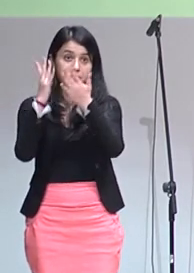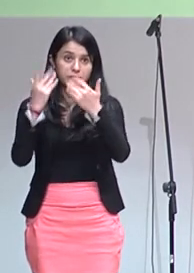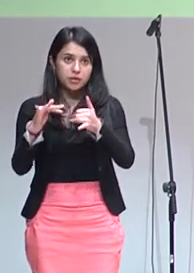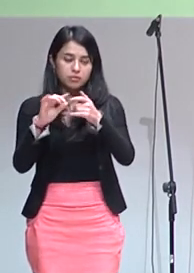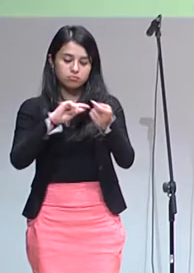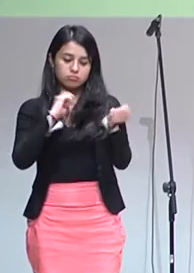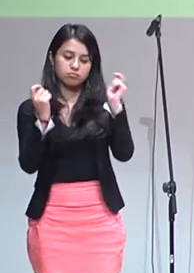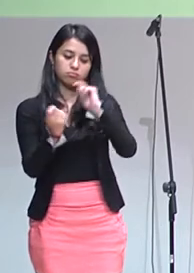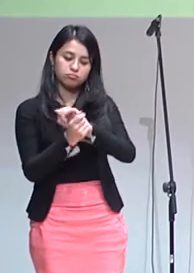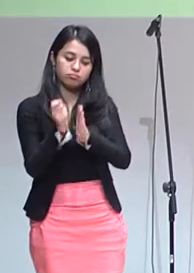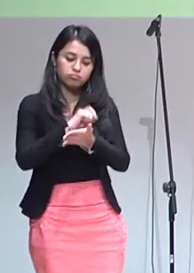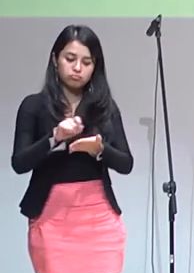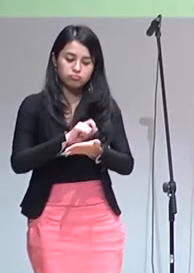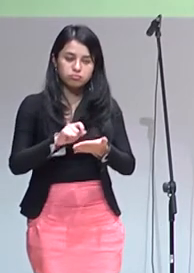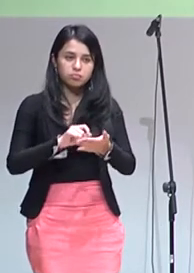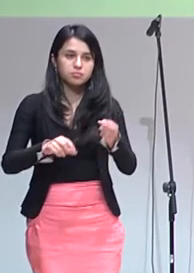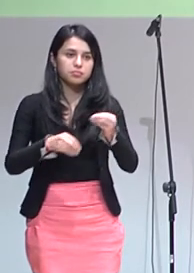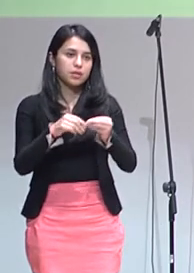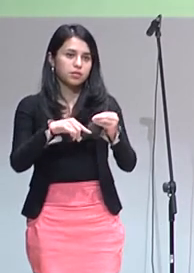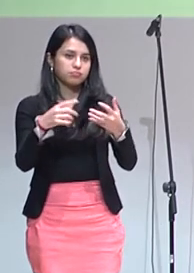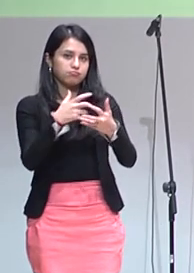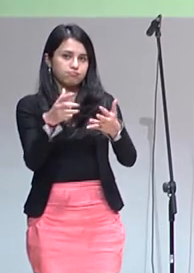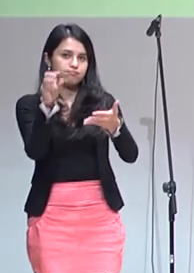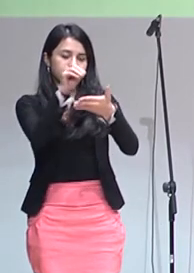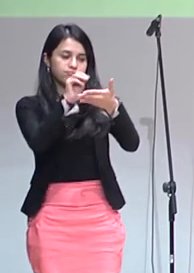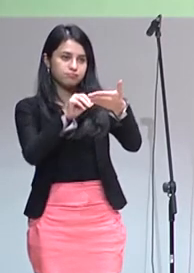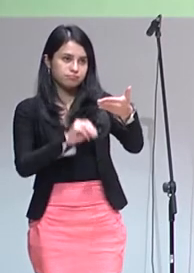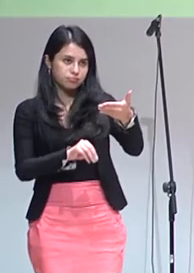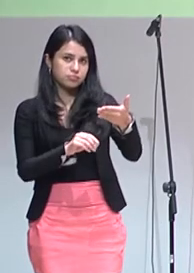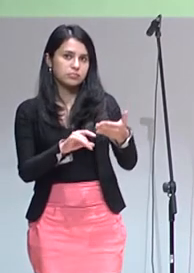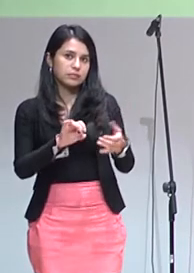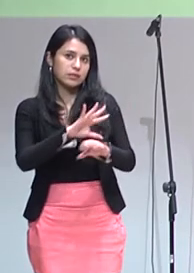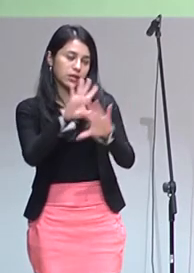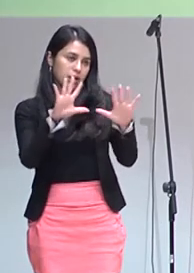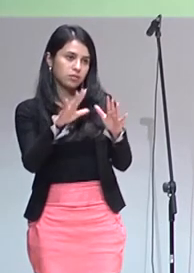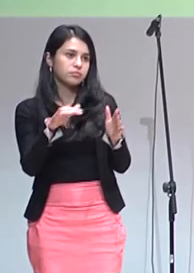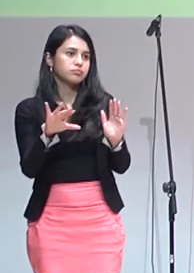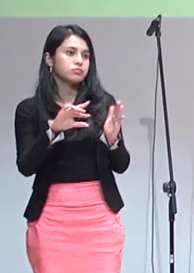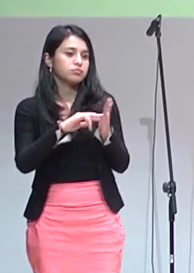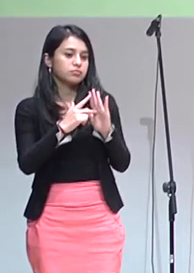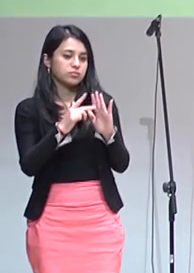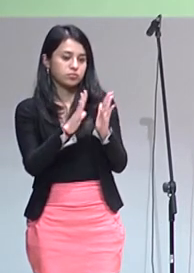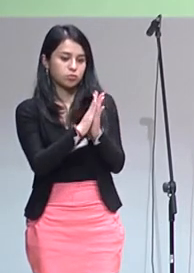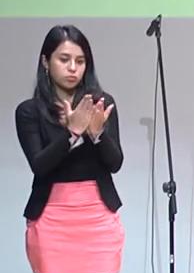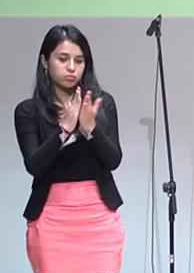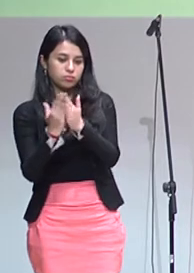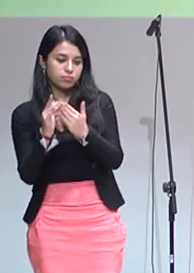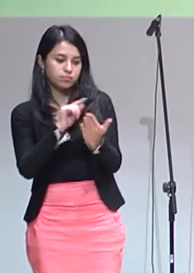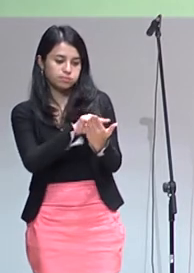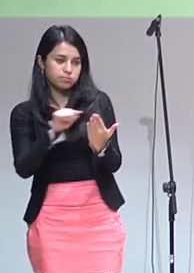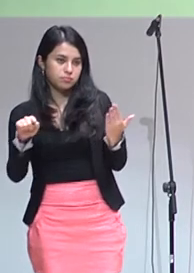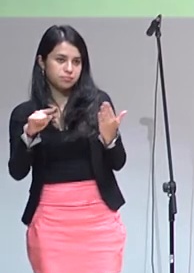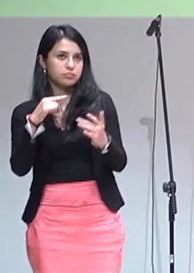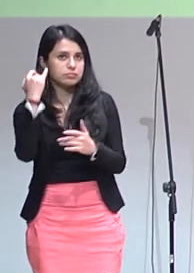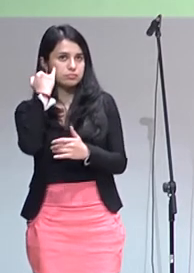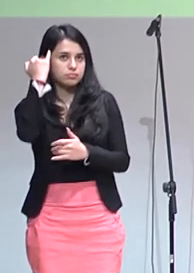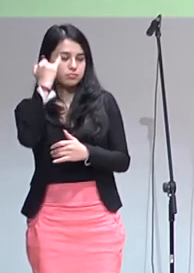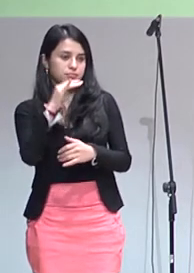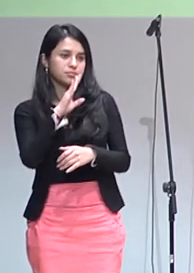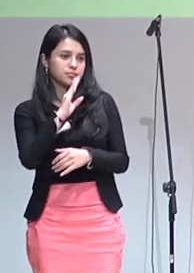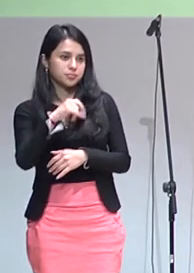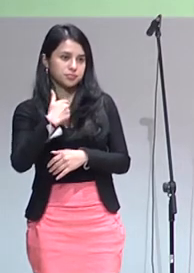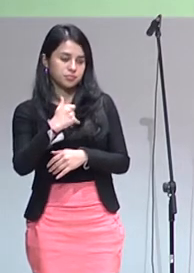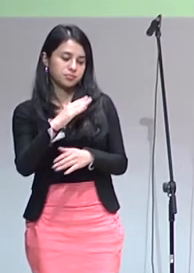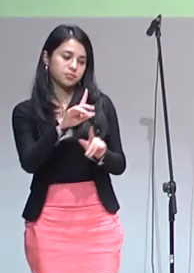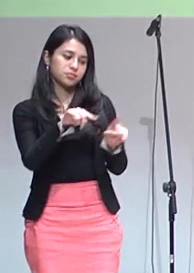ya escrita, más sistemática, implica tener unos cuadernos auxiliares, ¿no? Eso se lo inventaron los muchachos. Hay